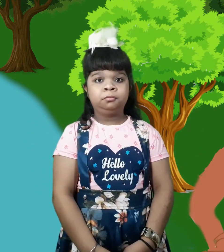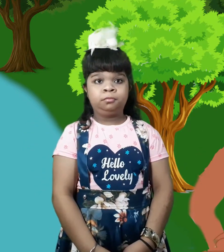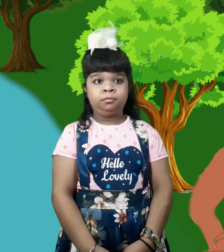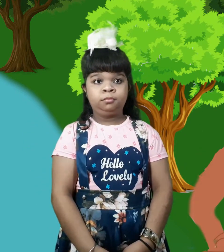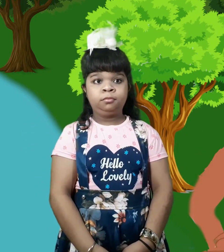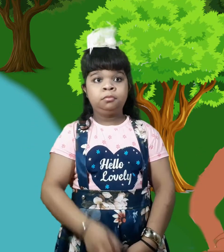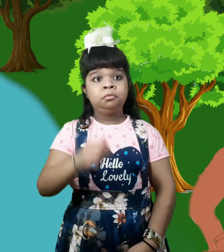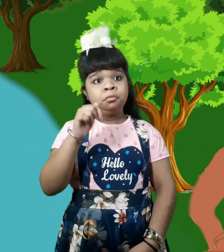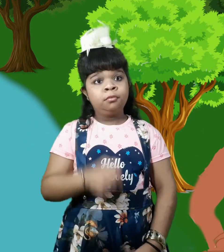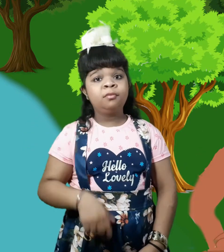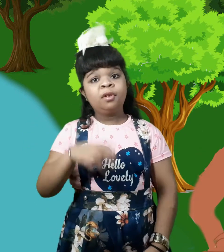और कहा,